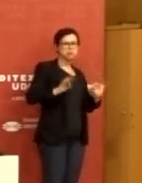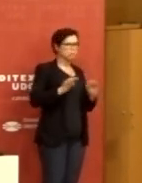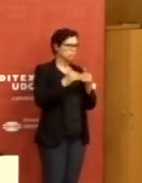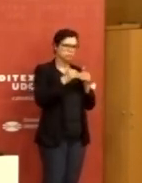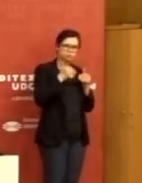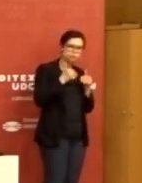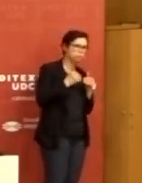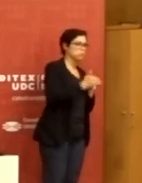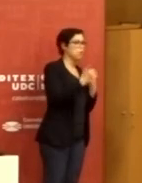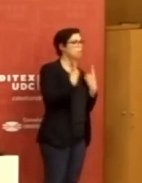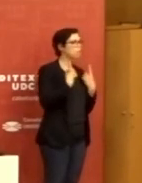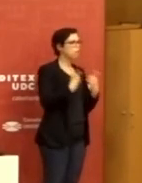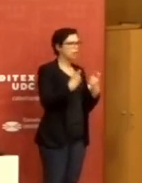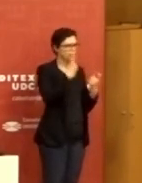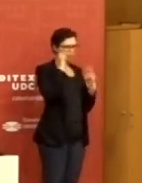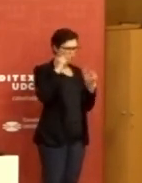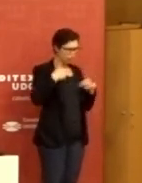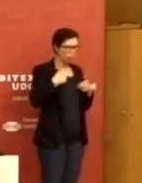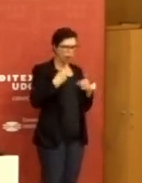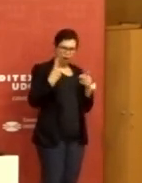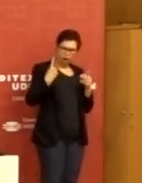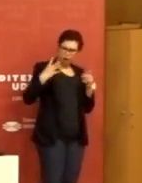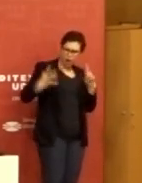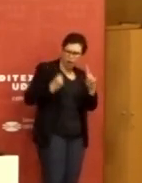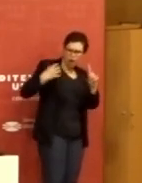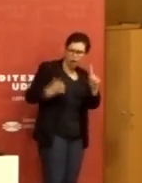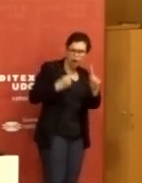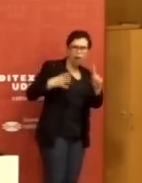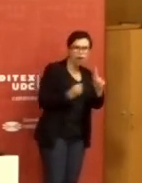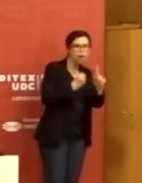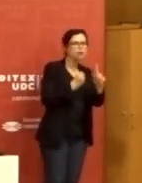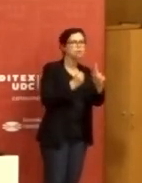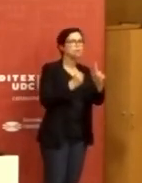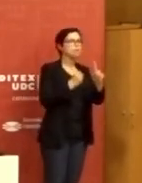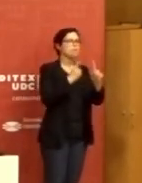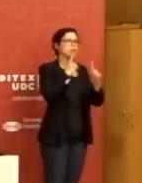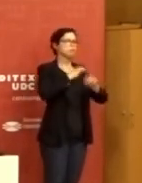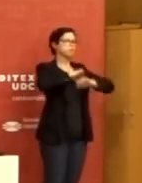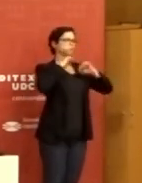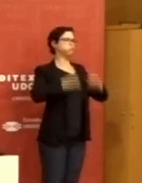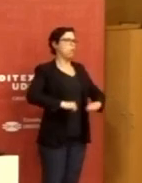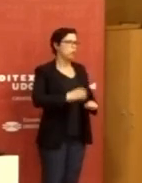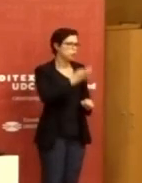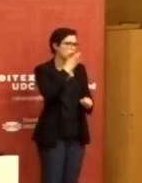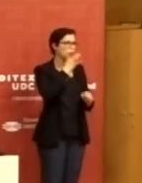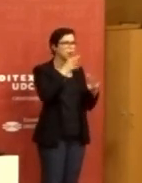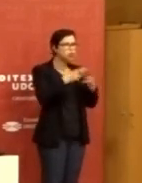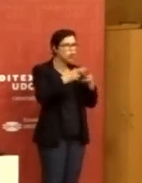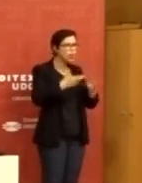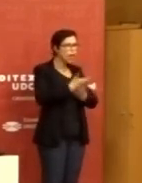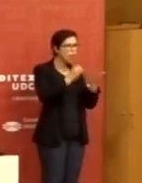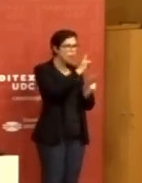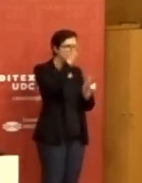Y tenemos que saberlo, ¿no? Que hemos mejorado, pero hay que seguir. Queda mucho para lograr una sociedad